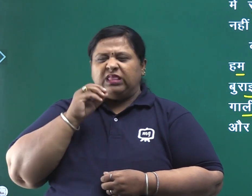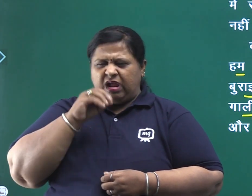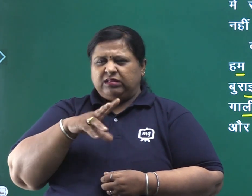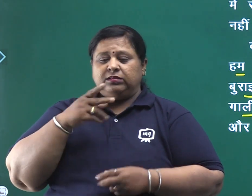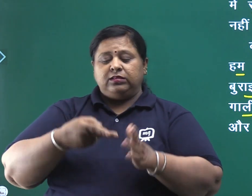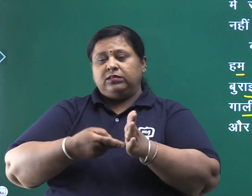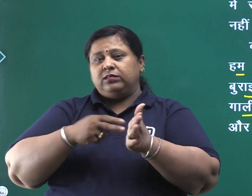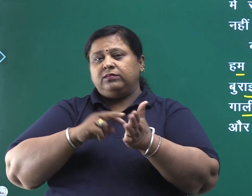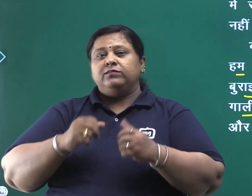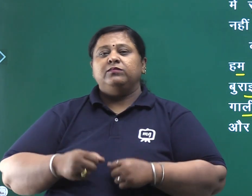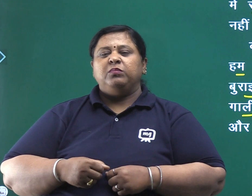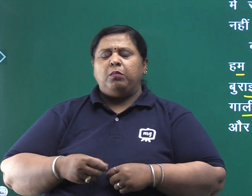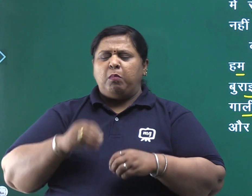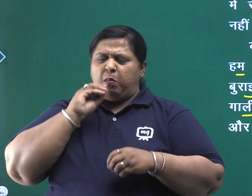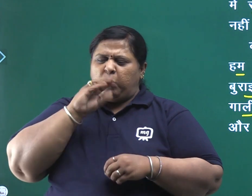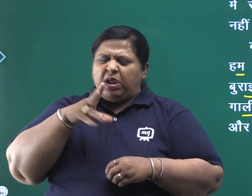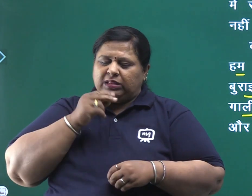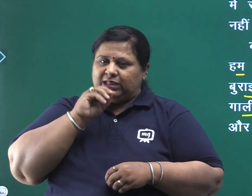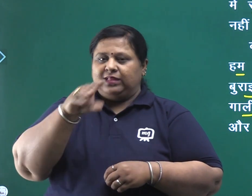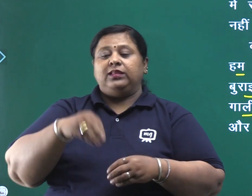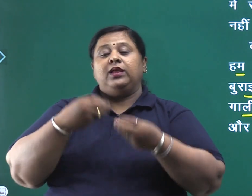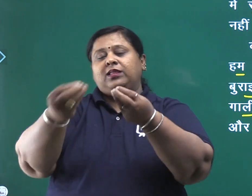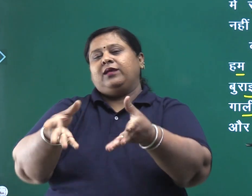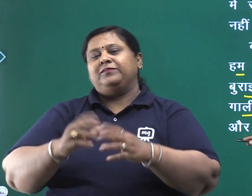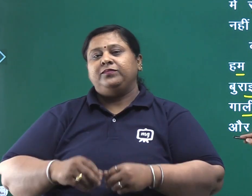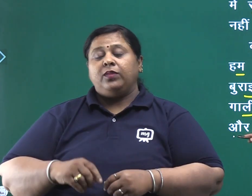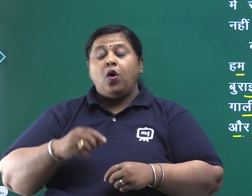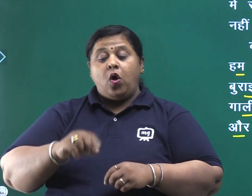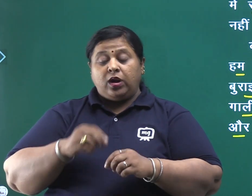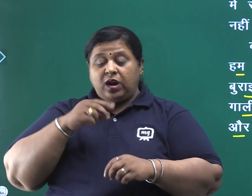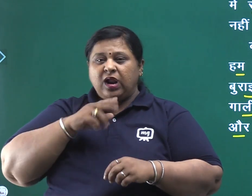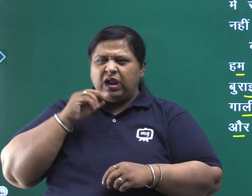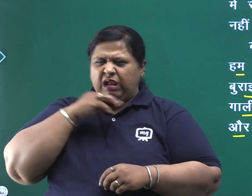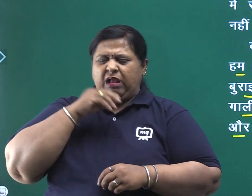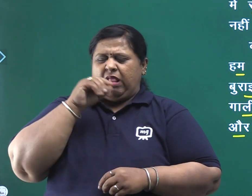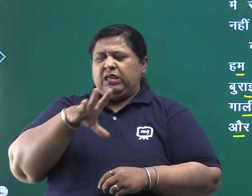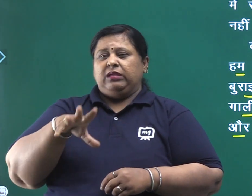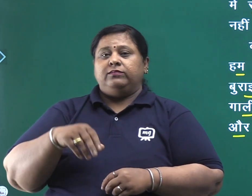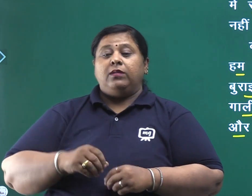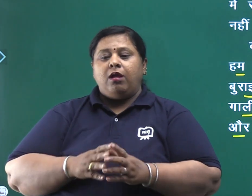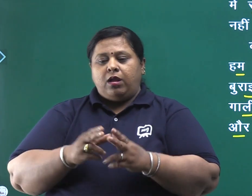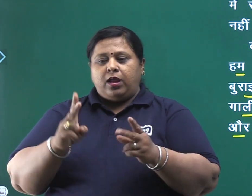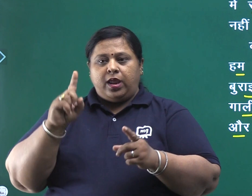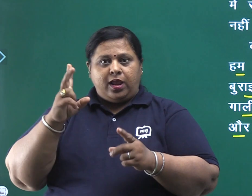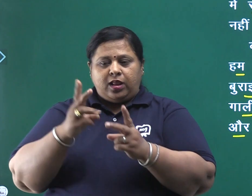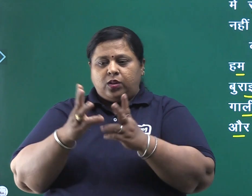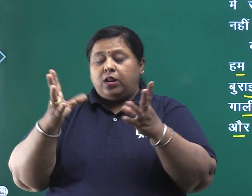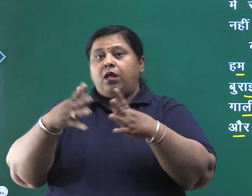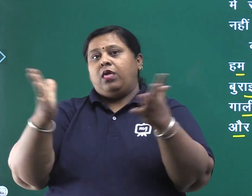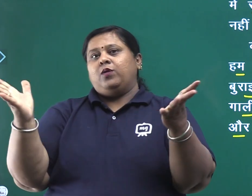अर्थात बुराई देता है और गाली अनेक हो जाती है।